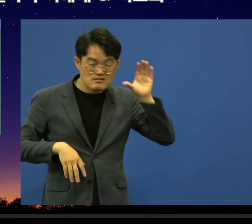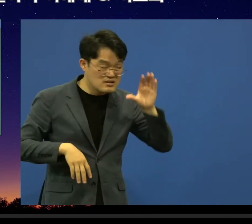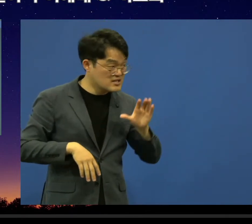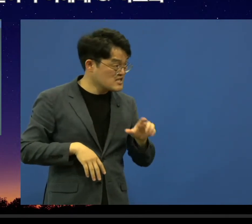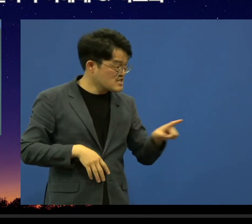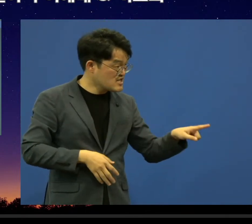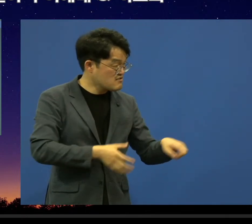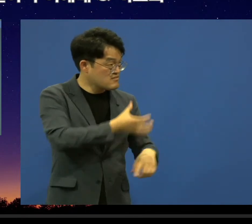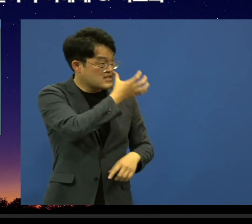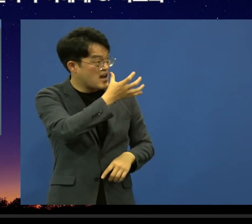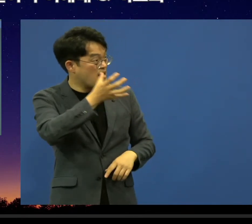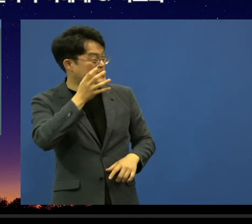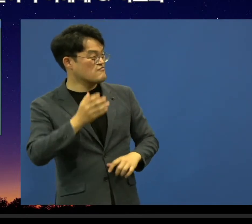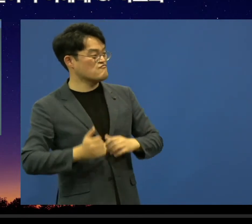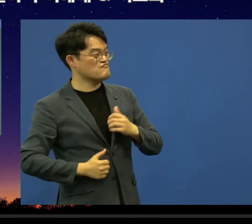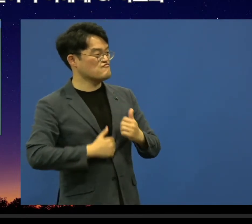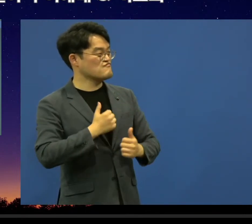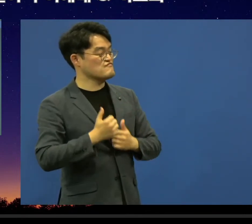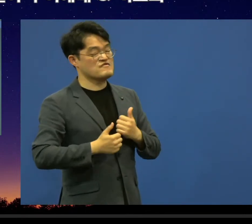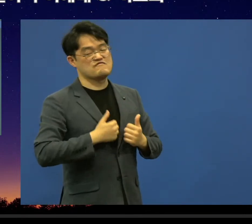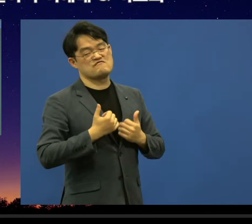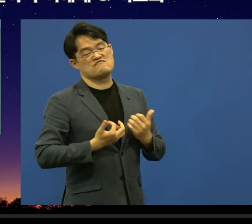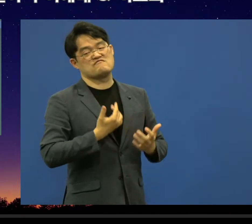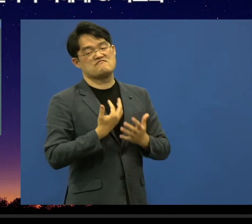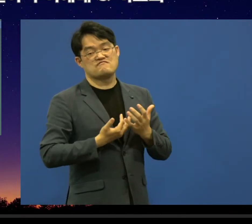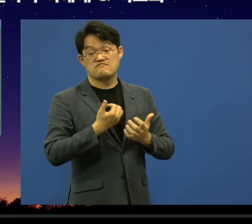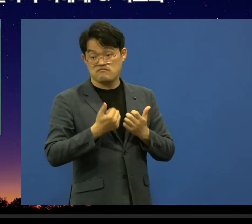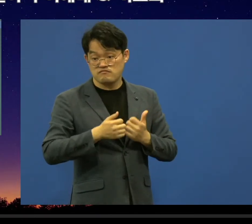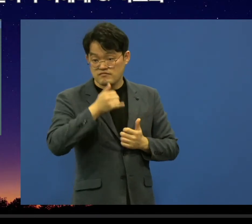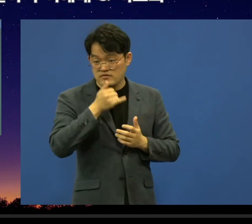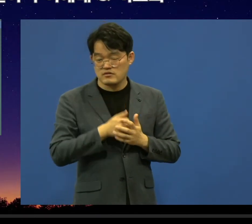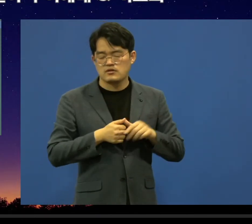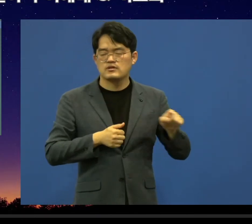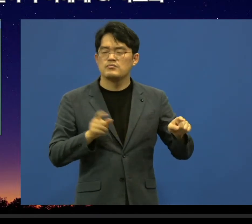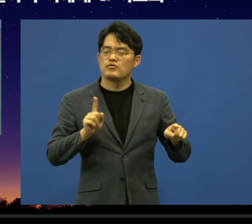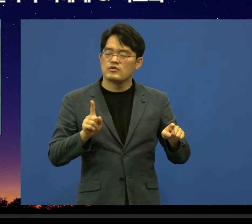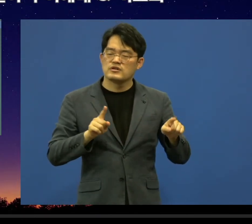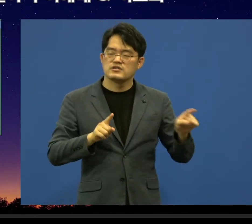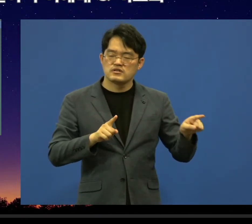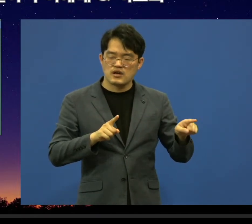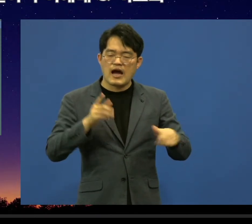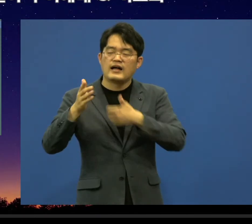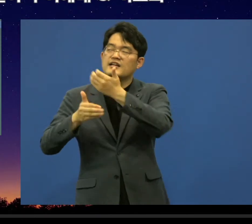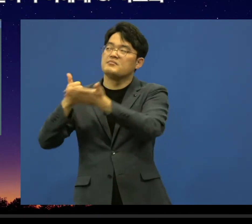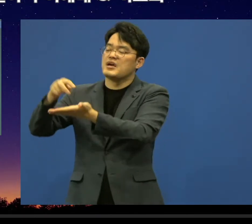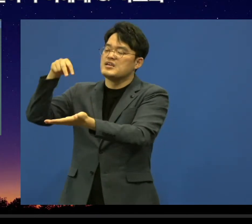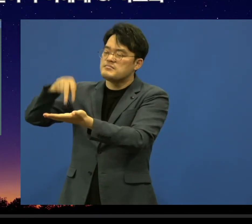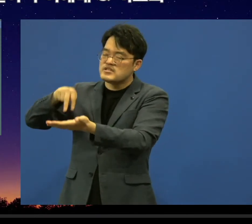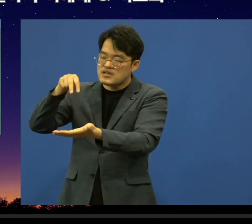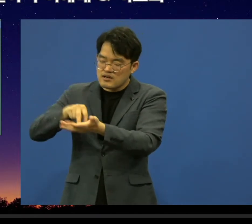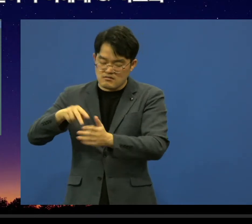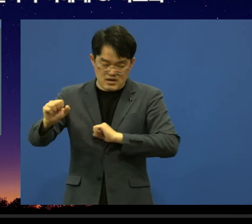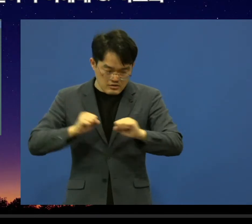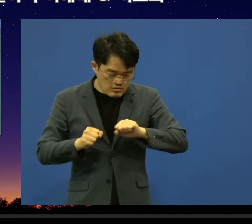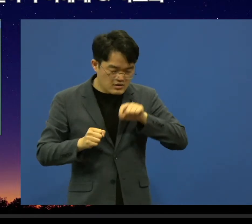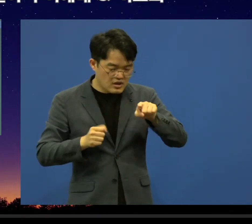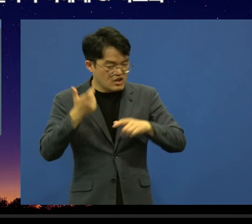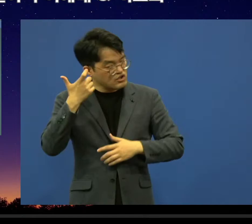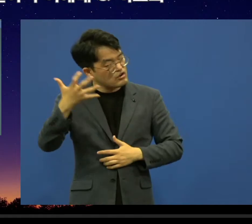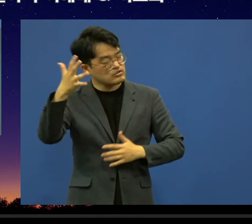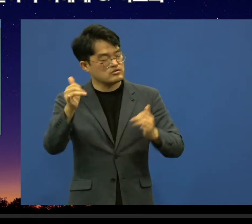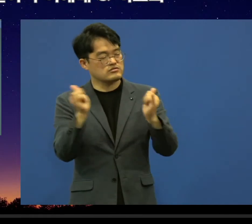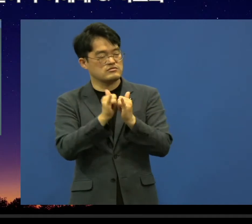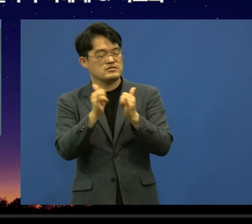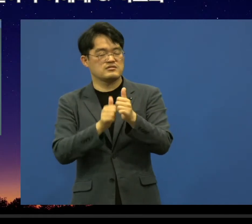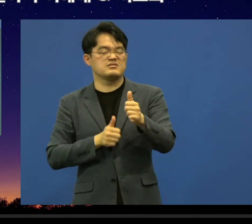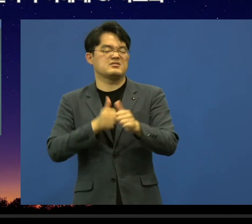여러분, 이것이야말로 영적 전쟁에서 승리하는 비결 중의 비결이에요. 골리앗의 위협을 지금도 여러분